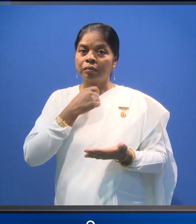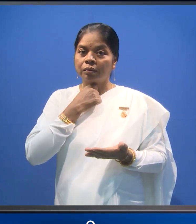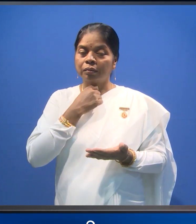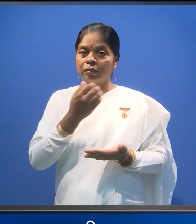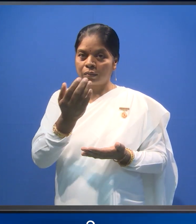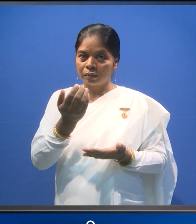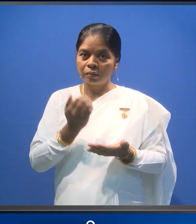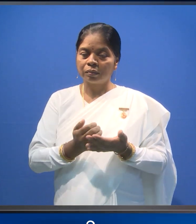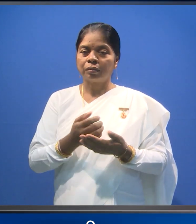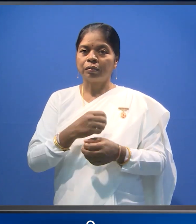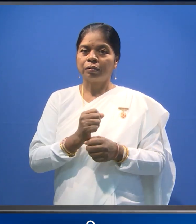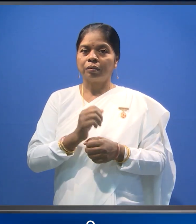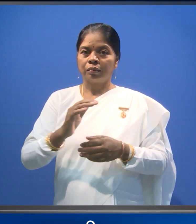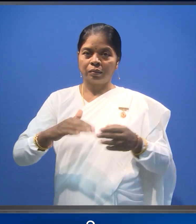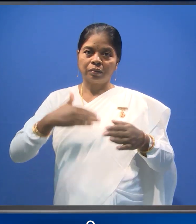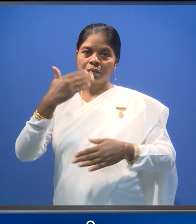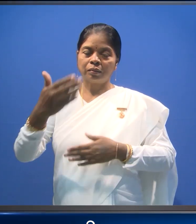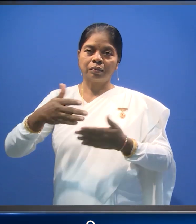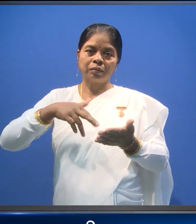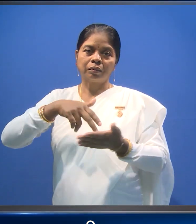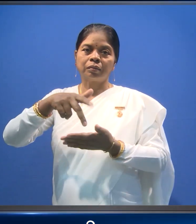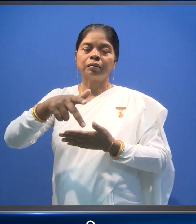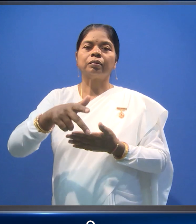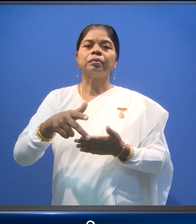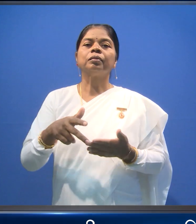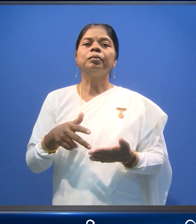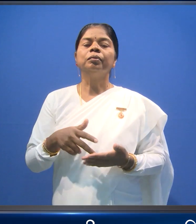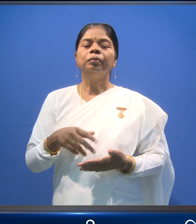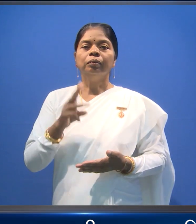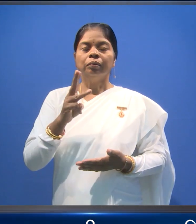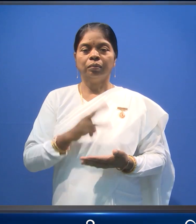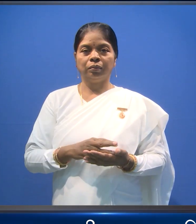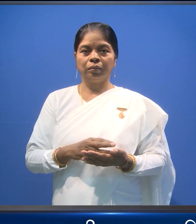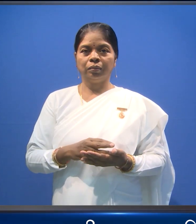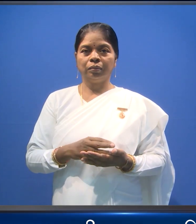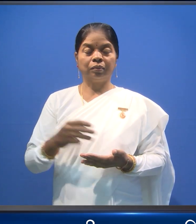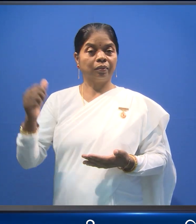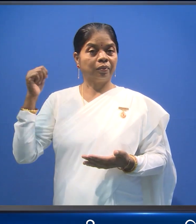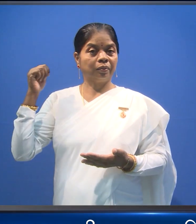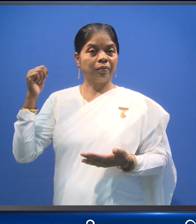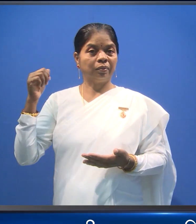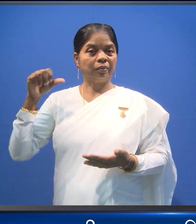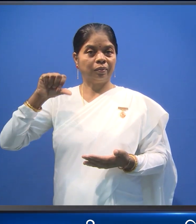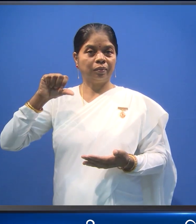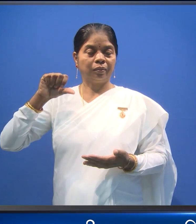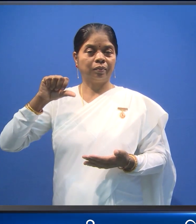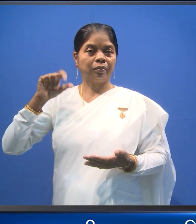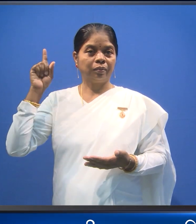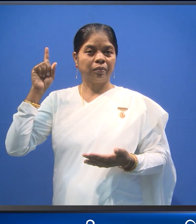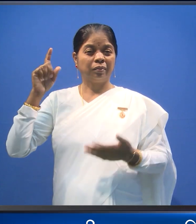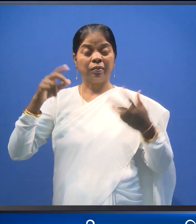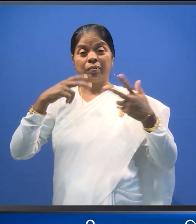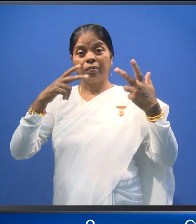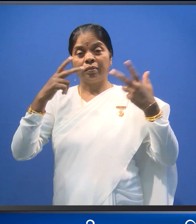सत्यतेचा स्वीकार करून पुढे जात राहिले पाहिजे. 3. भूतकाळात जी असफलता मिळाली